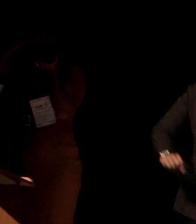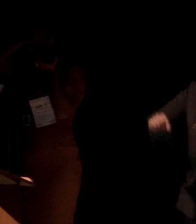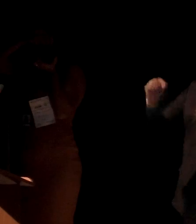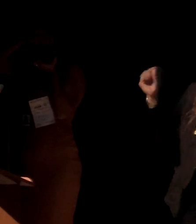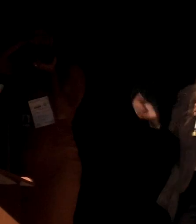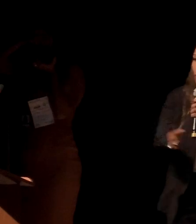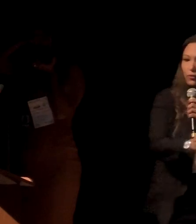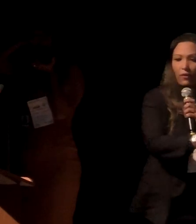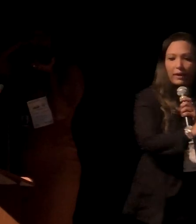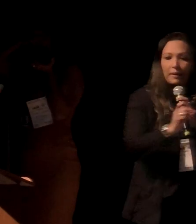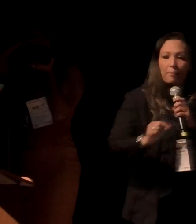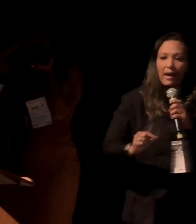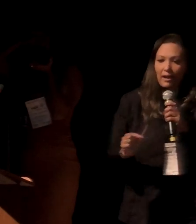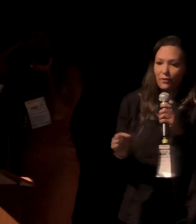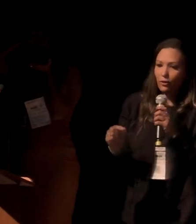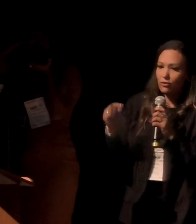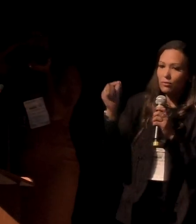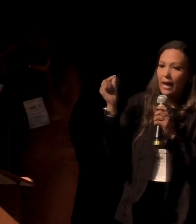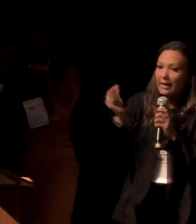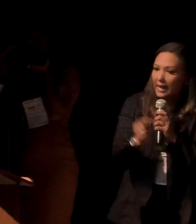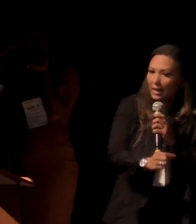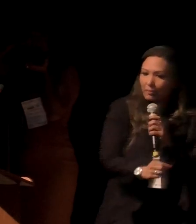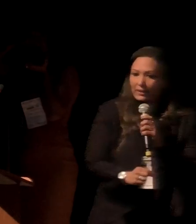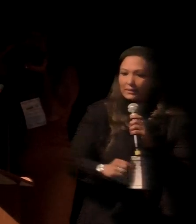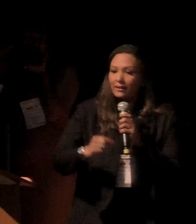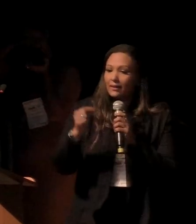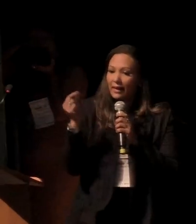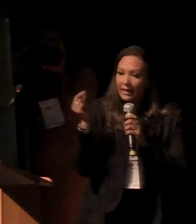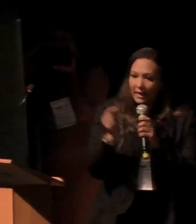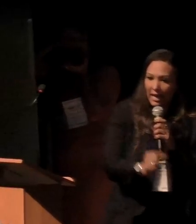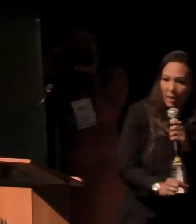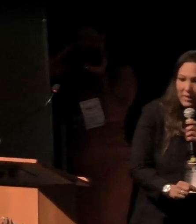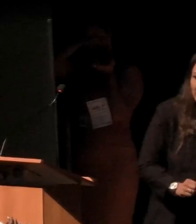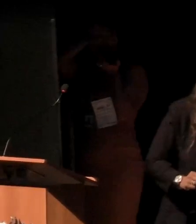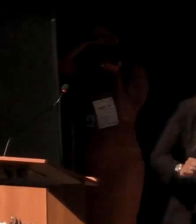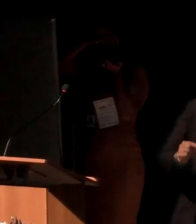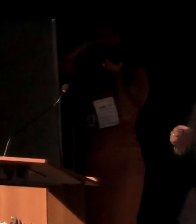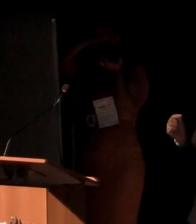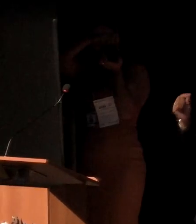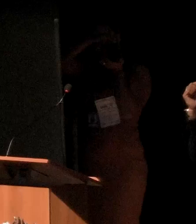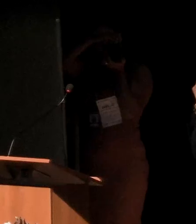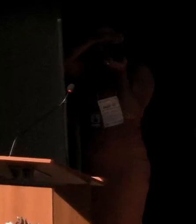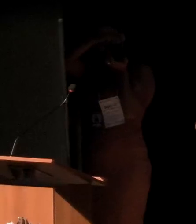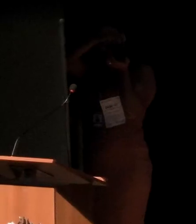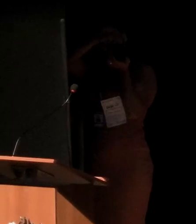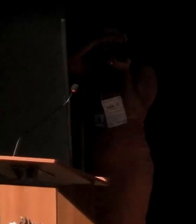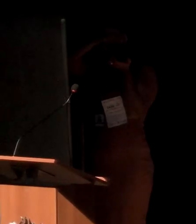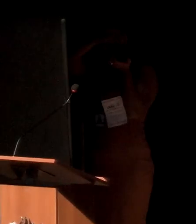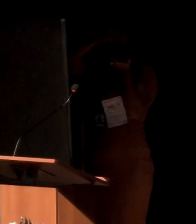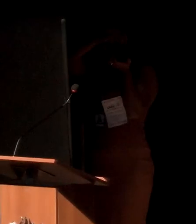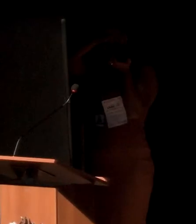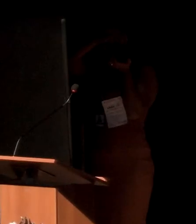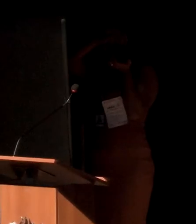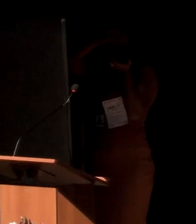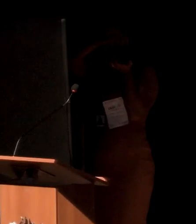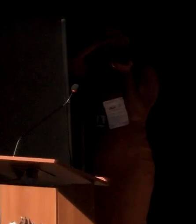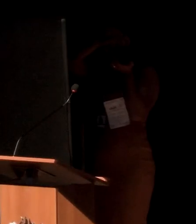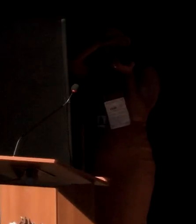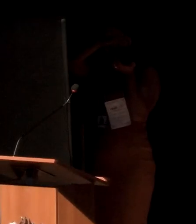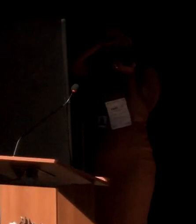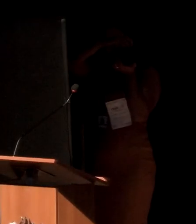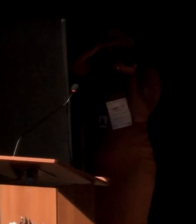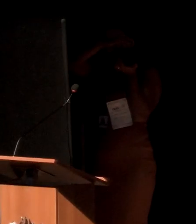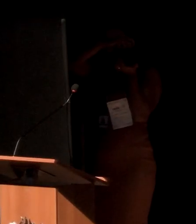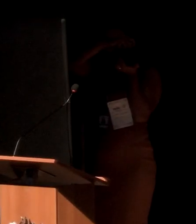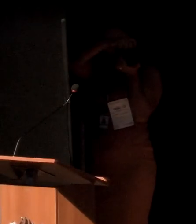abertura o quanto foi maravilhoso Aquela banda aquela representatividade do Colégio Estadual Madre Teresa de